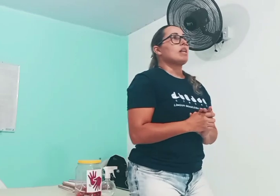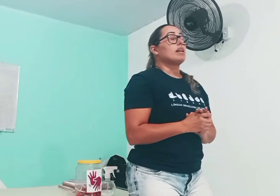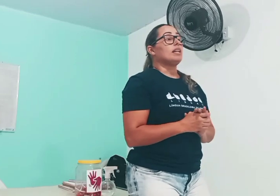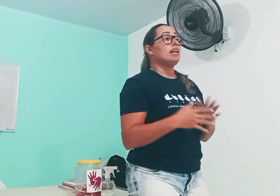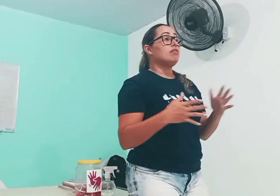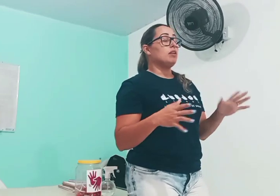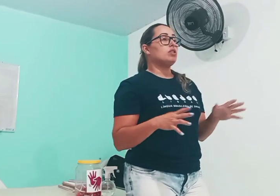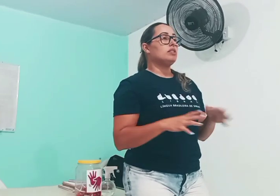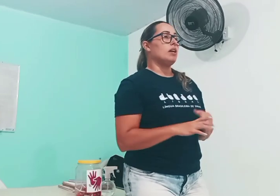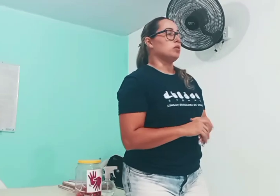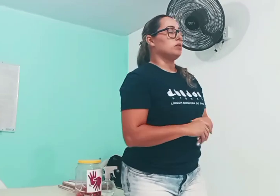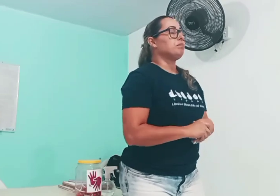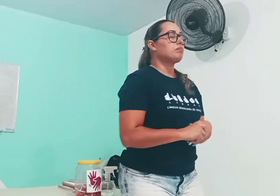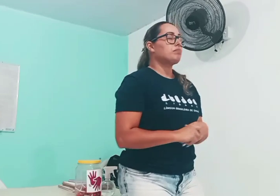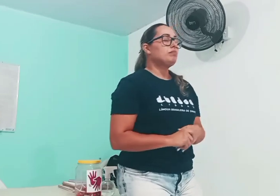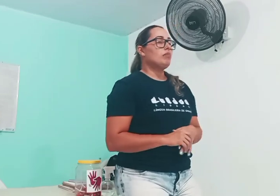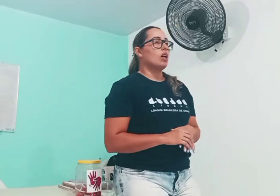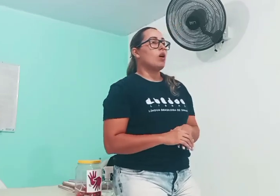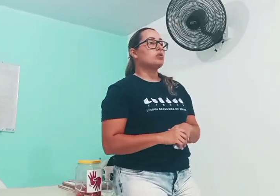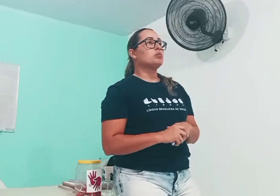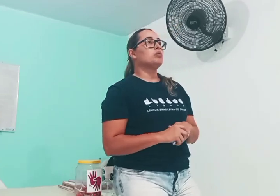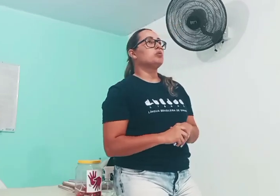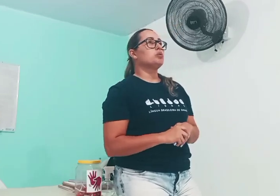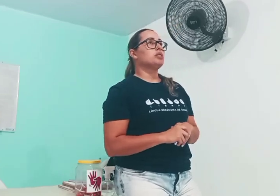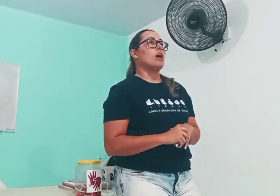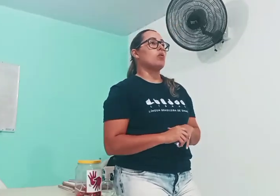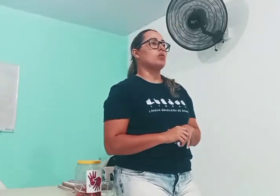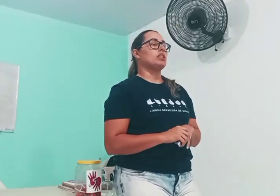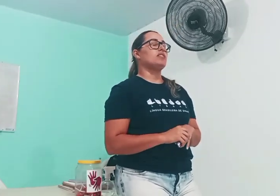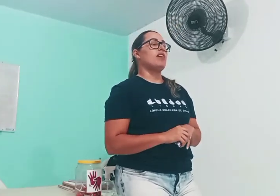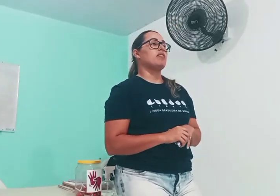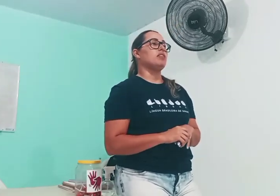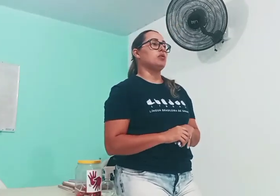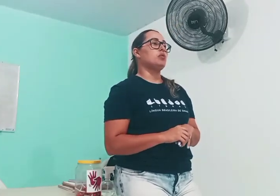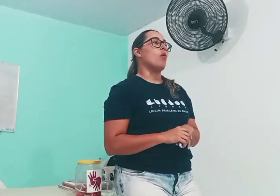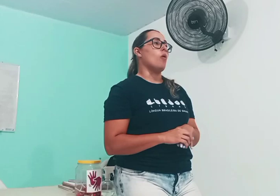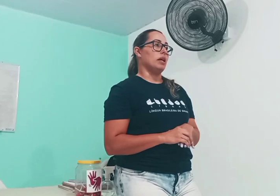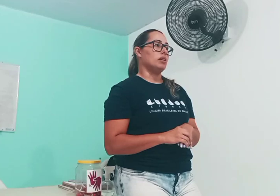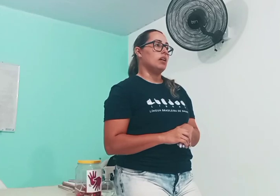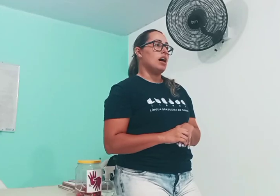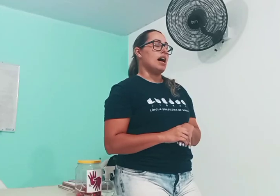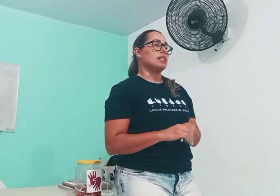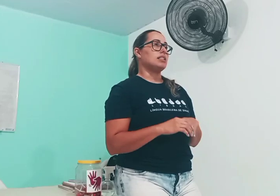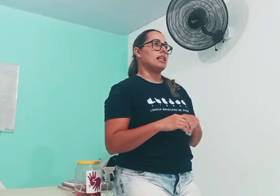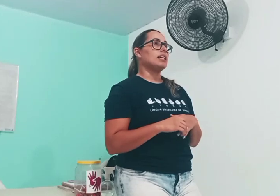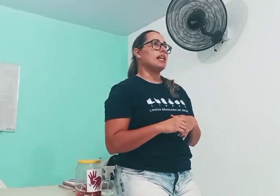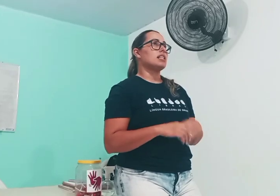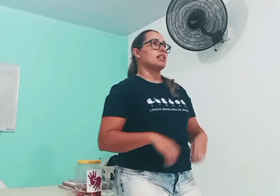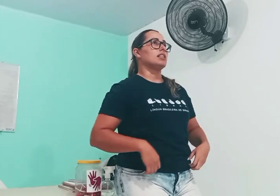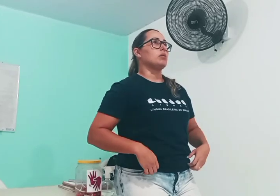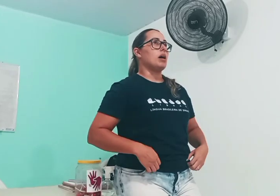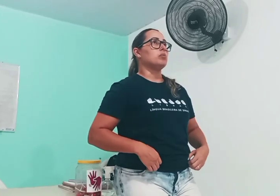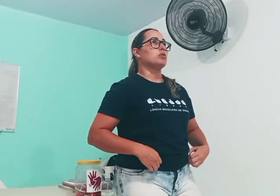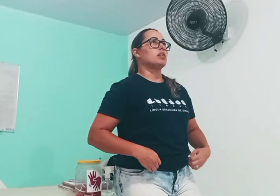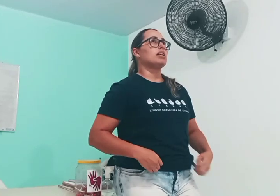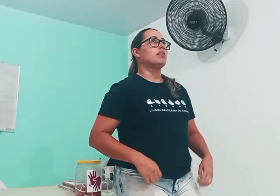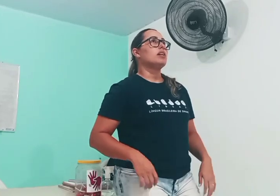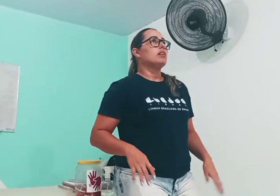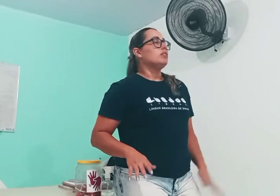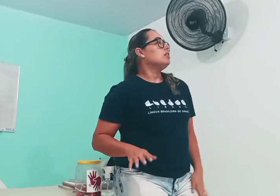que nem filho de Deus. Eu gosto muito do sinal quando a gente fala filho do homem. A gente está na igreja cantando a música, né? Filho